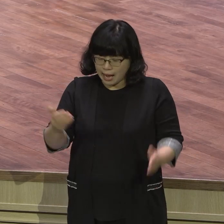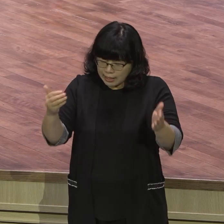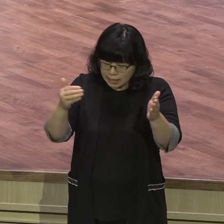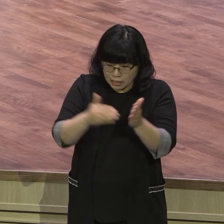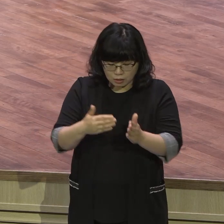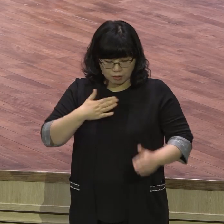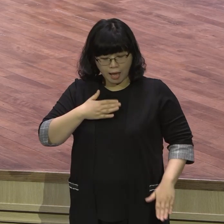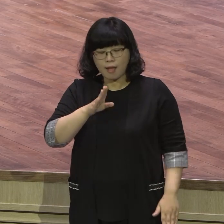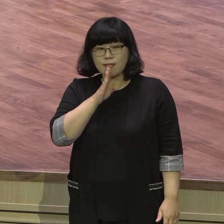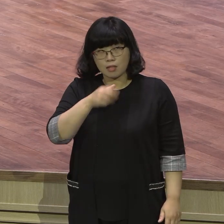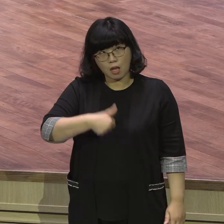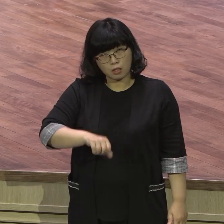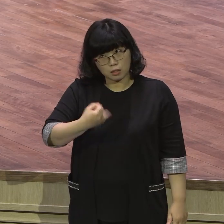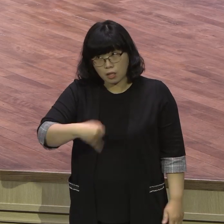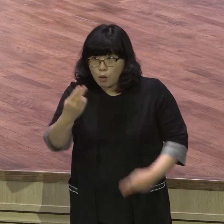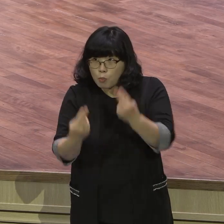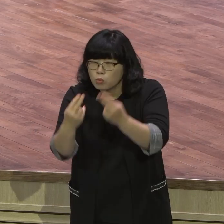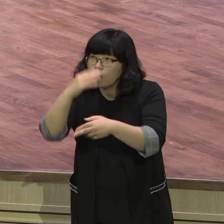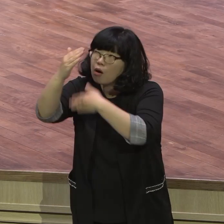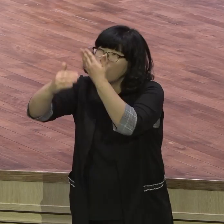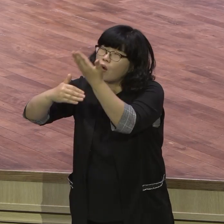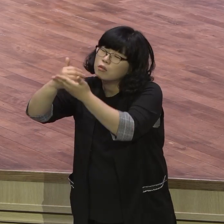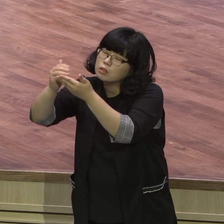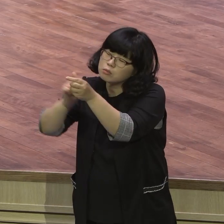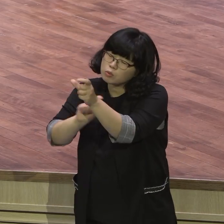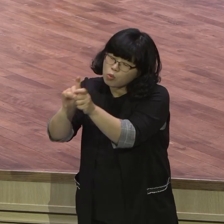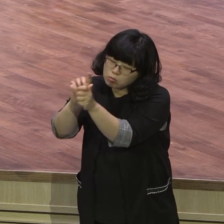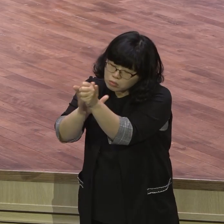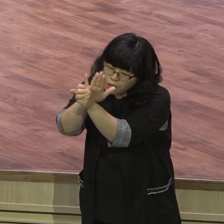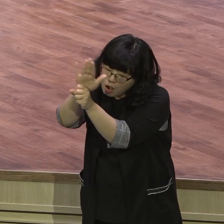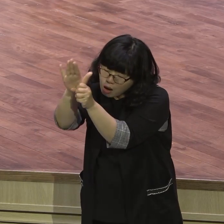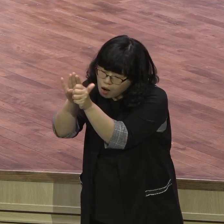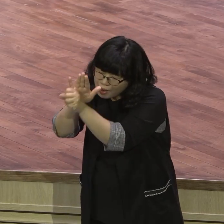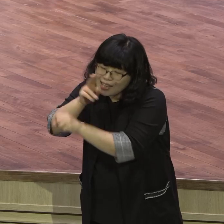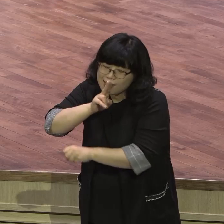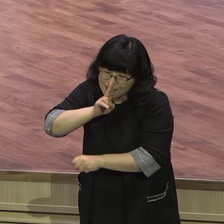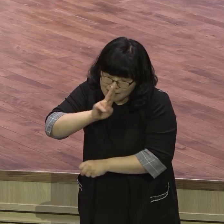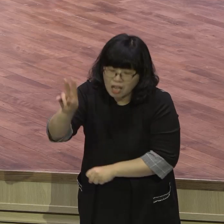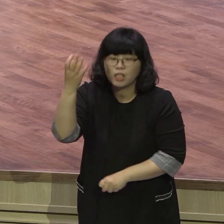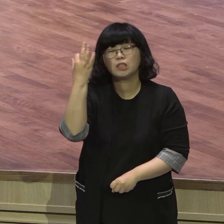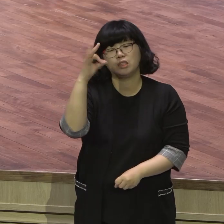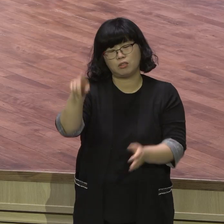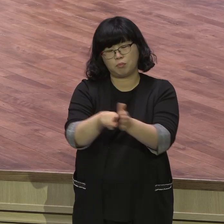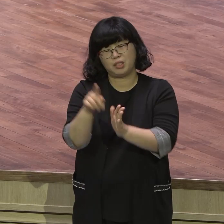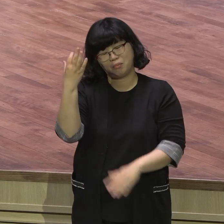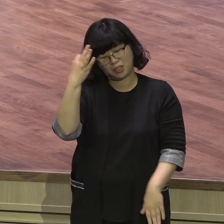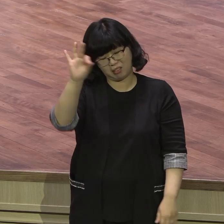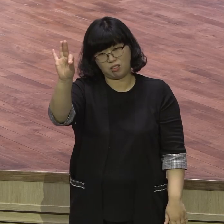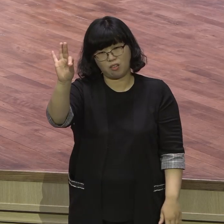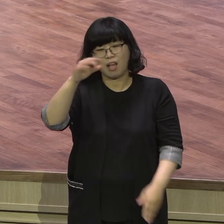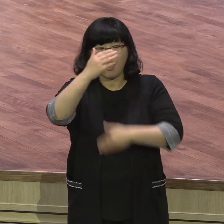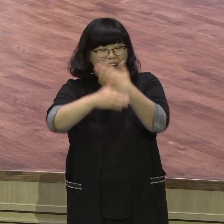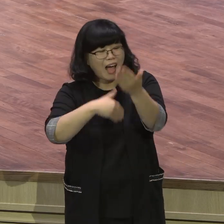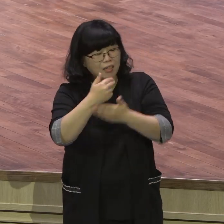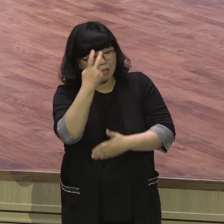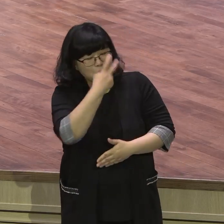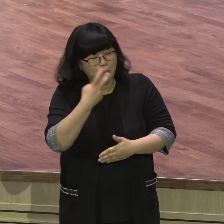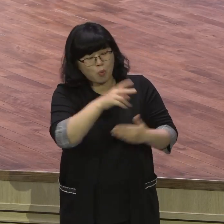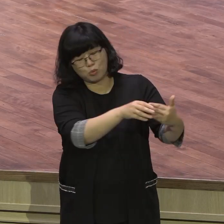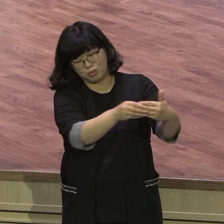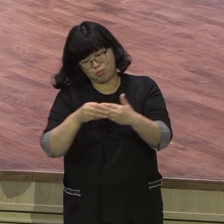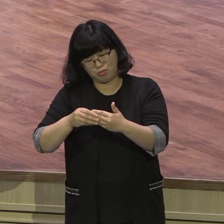세상말로 하나님의 손안에서 보호받는 삶이에요 성경은